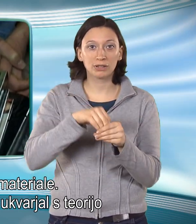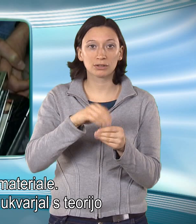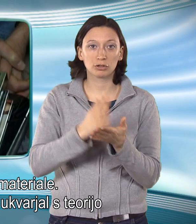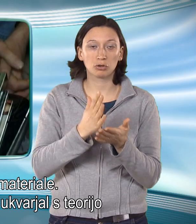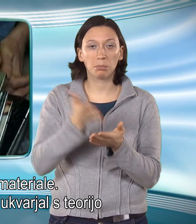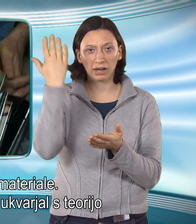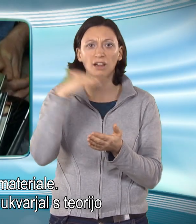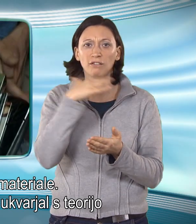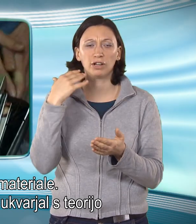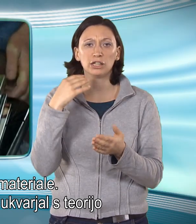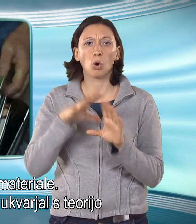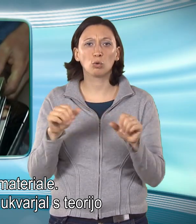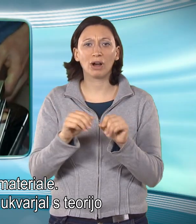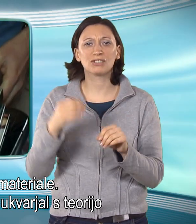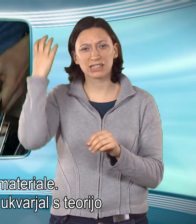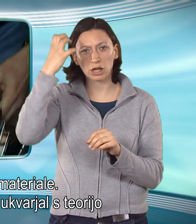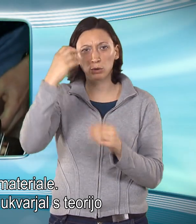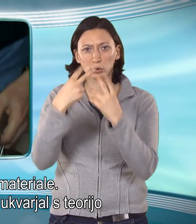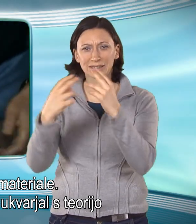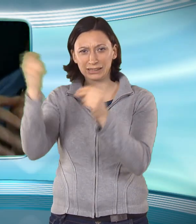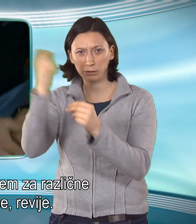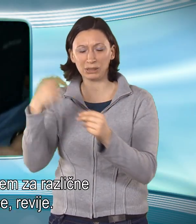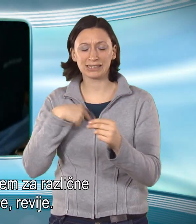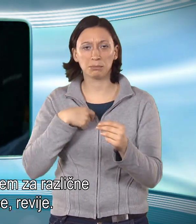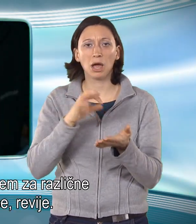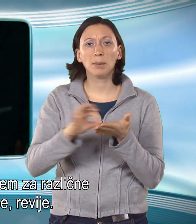V bistvu sem se že prej dosti ukvarjal s teorijo stripa, pa sem pisal za